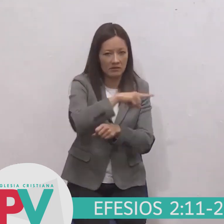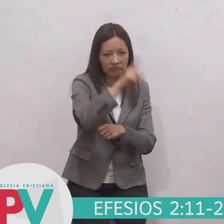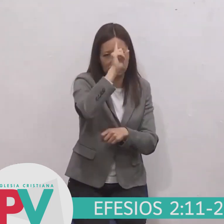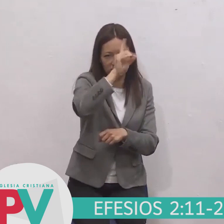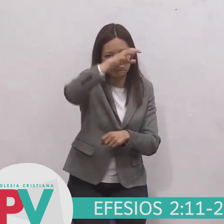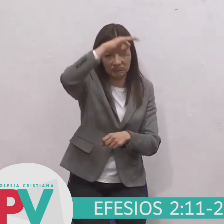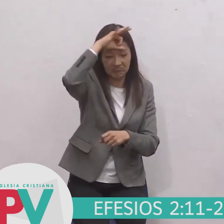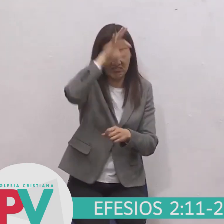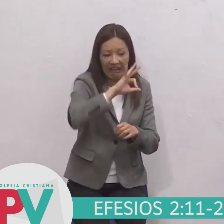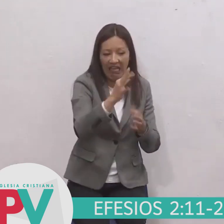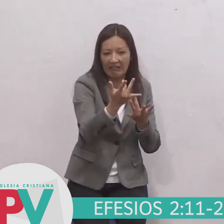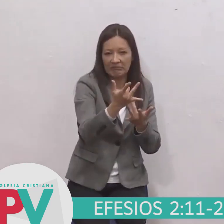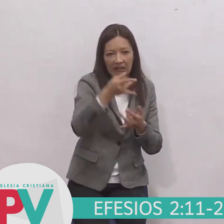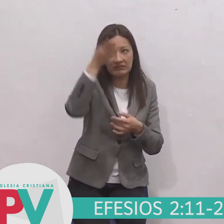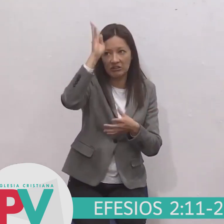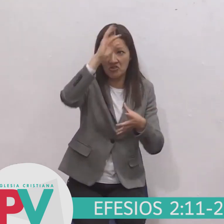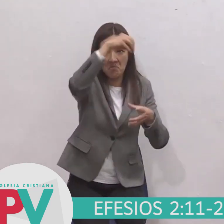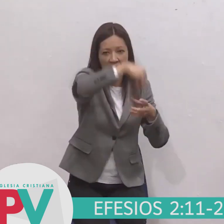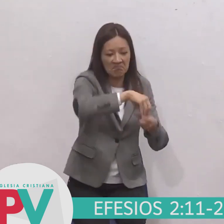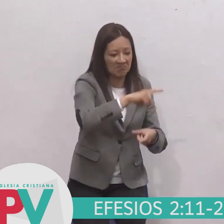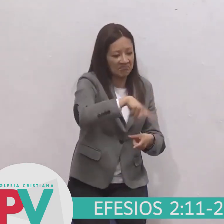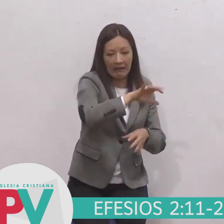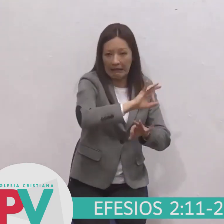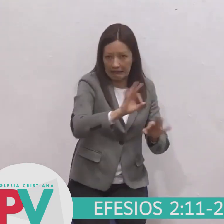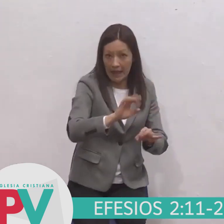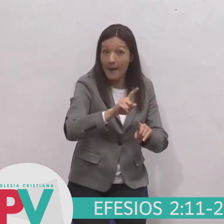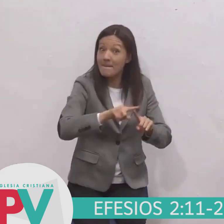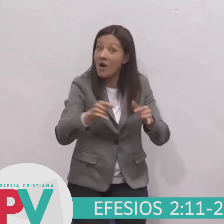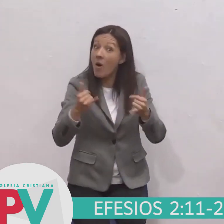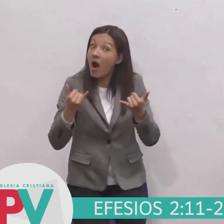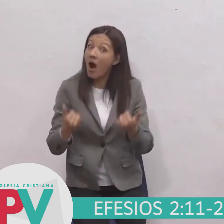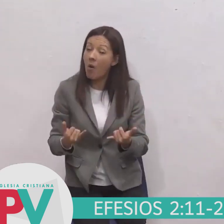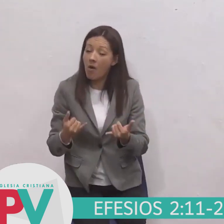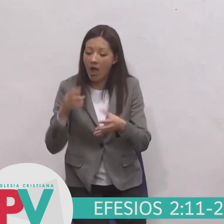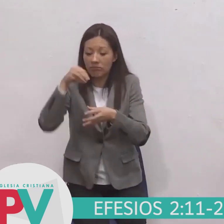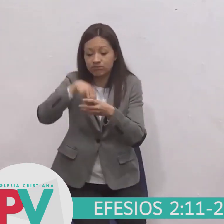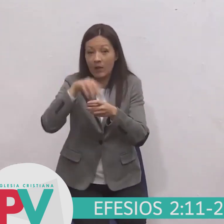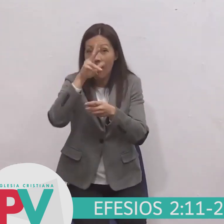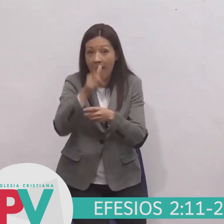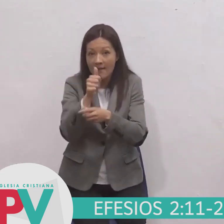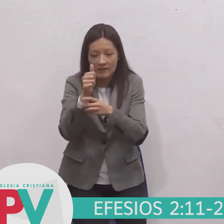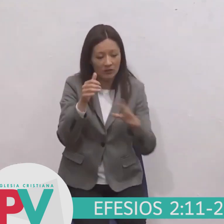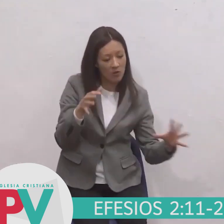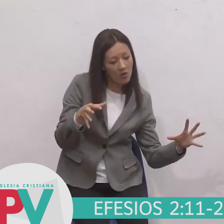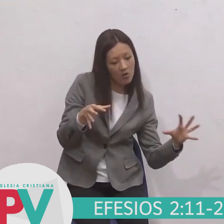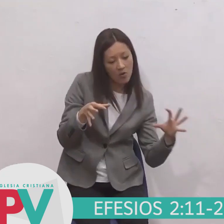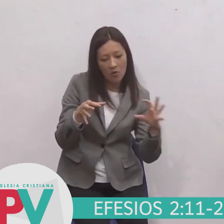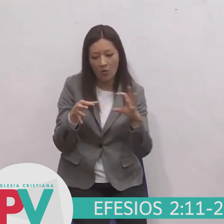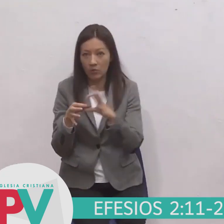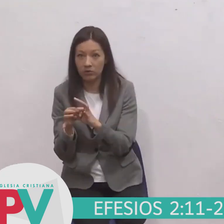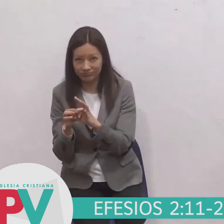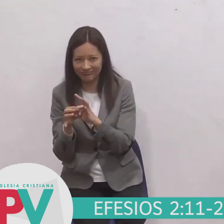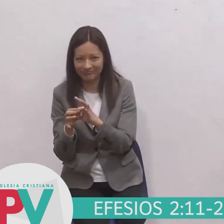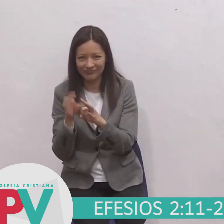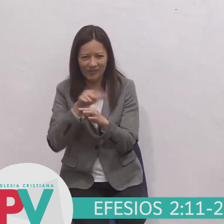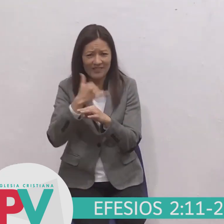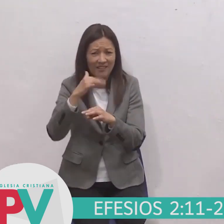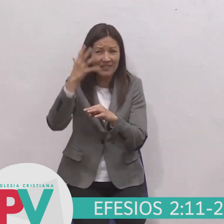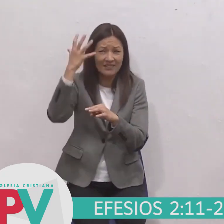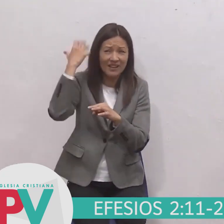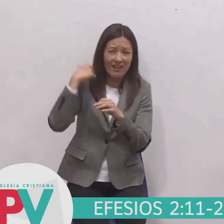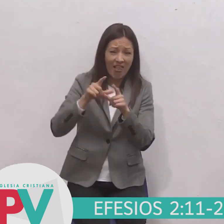sin esperanza y sin Dios en el mundo. Pero ahora, en Cristo Jesús, vosotros que en otro tiempo estabais